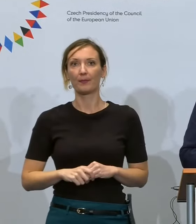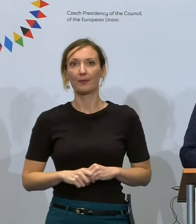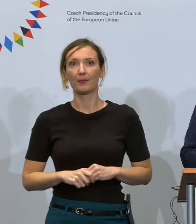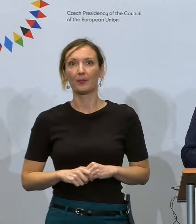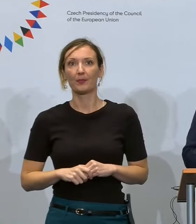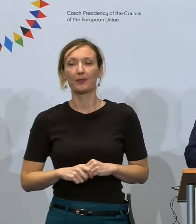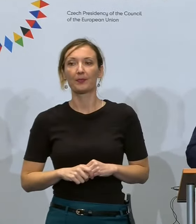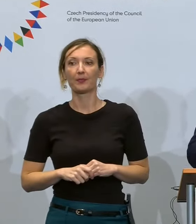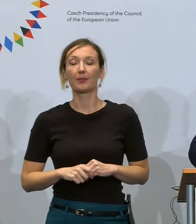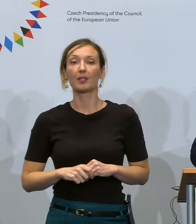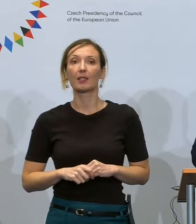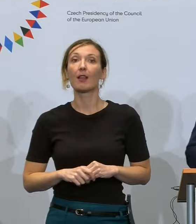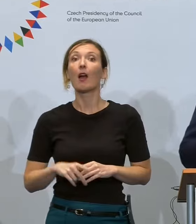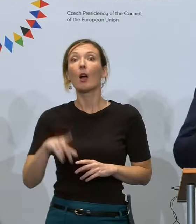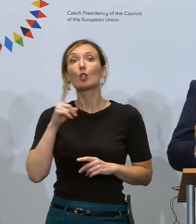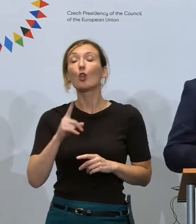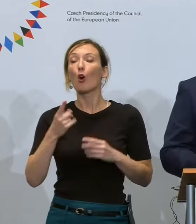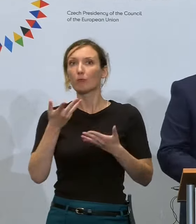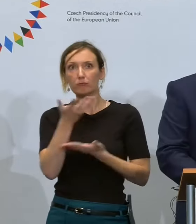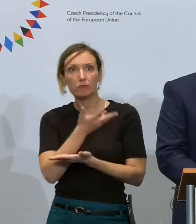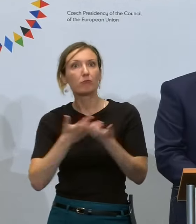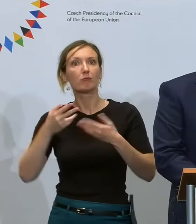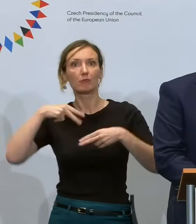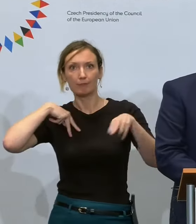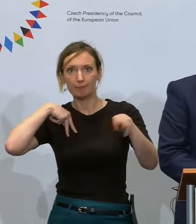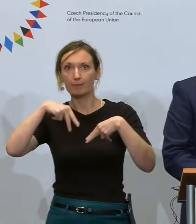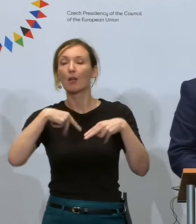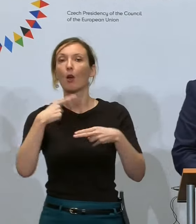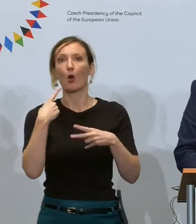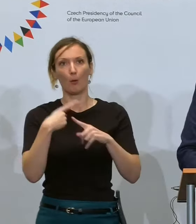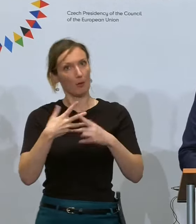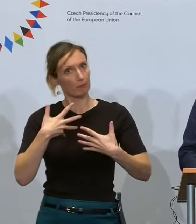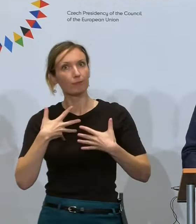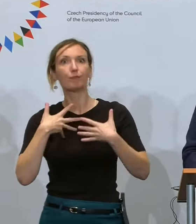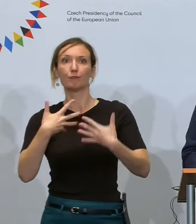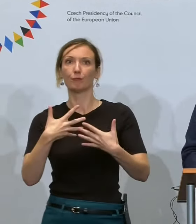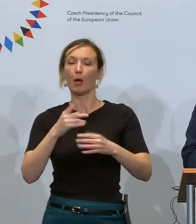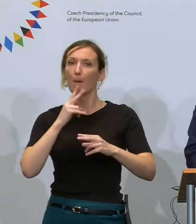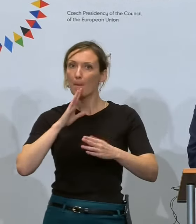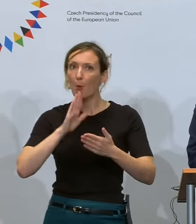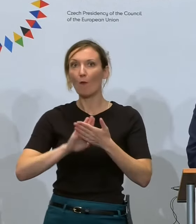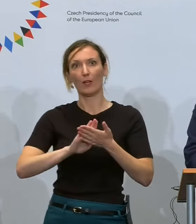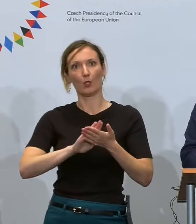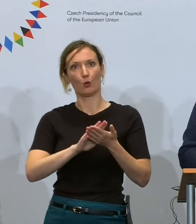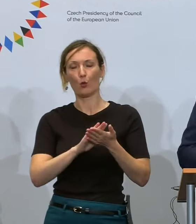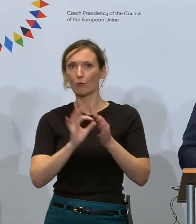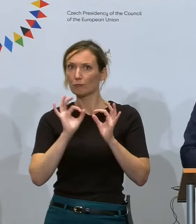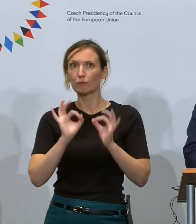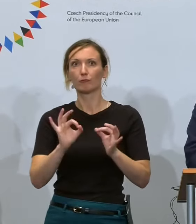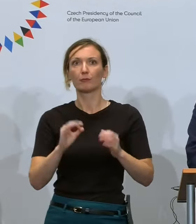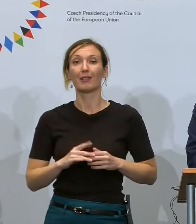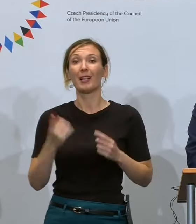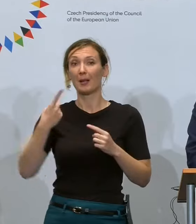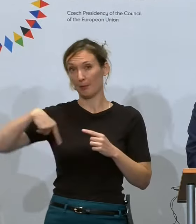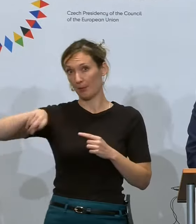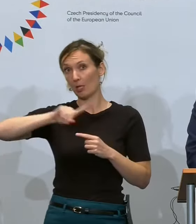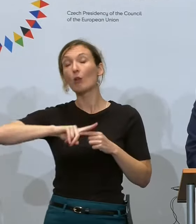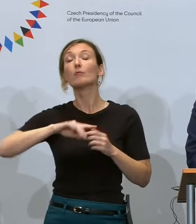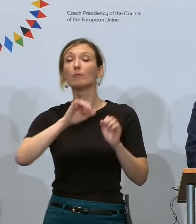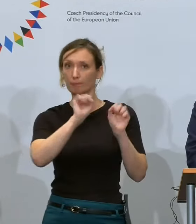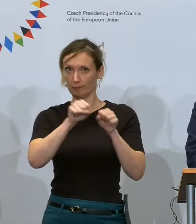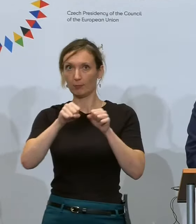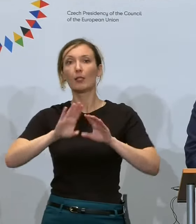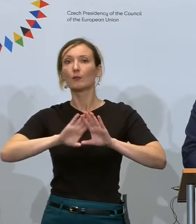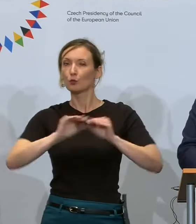proběhla debata, která byla opravdu otevřená a konstruktivní. Potvrdili jsme si, že jsme jednotní